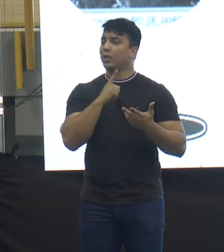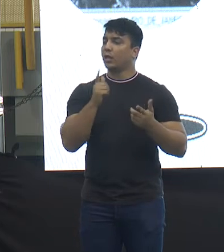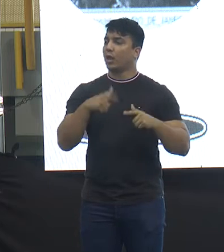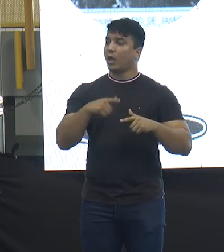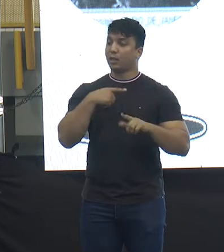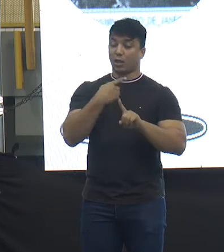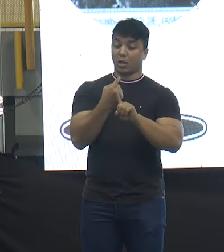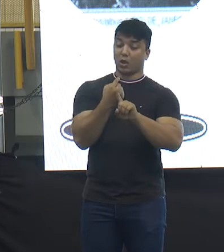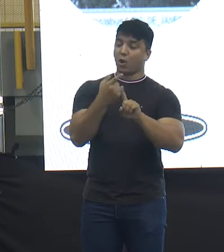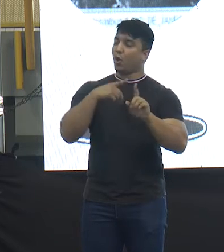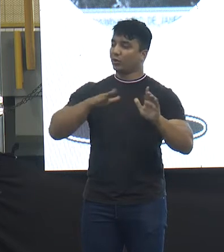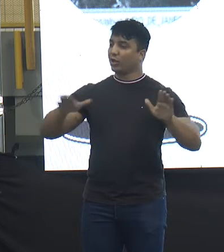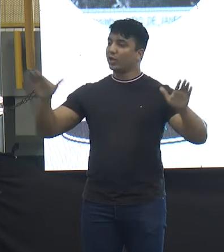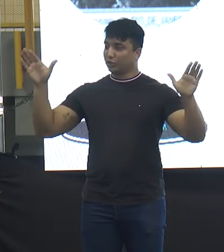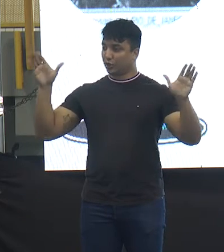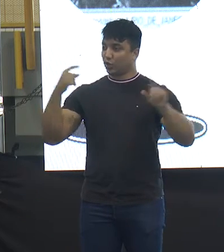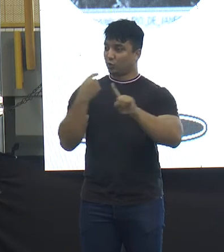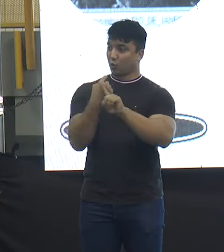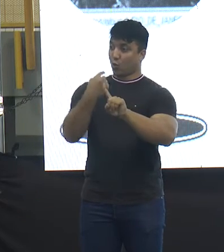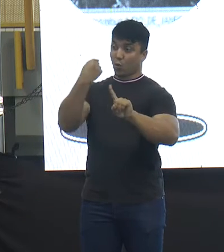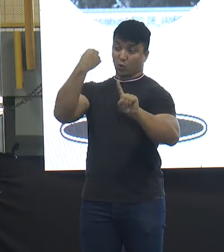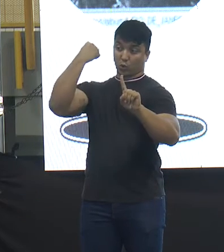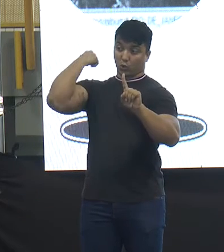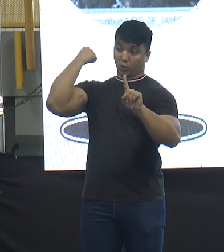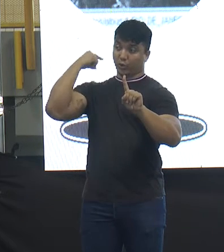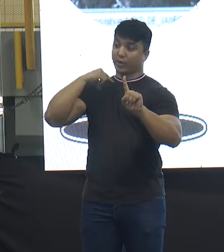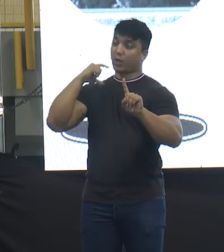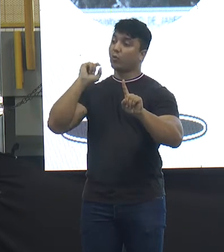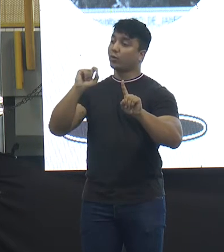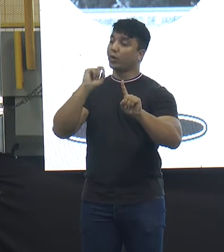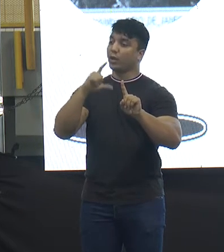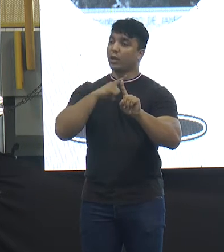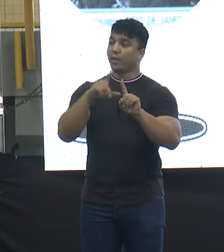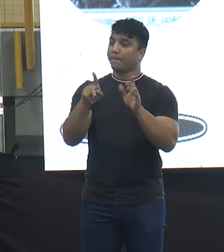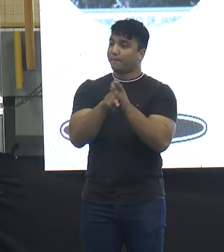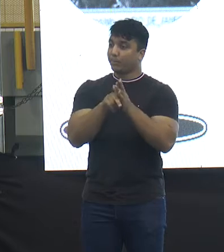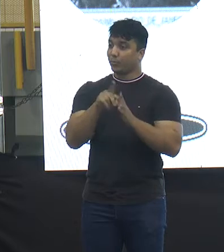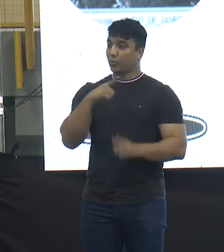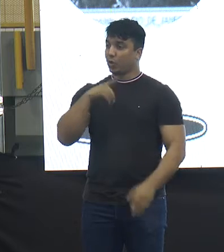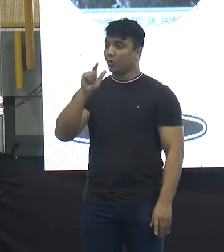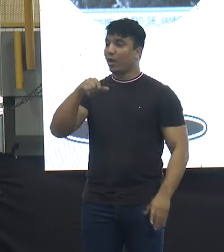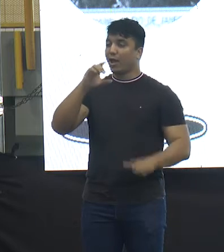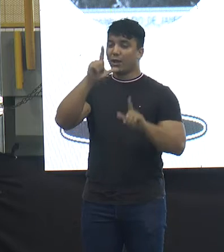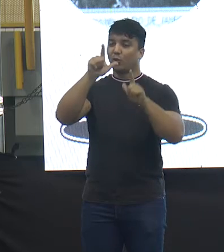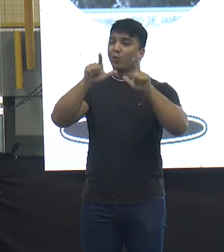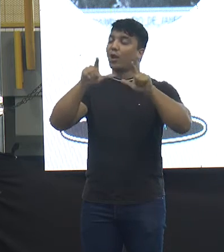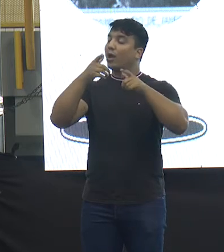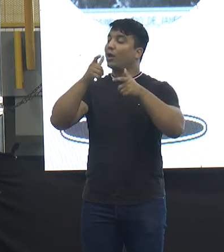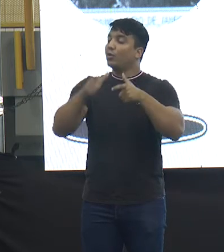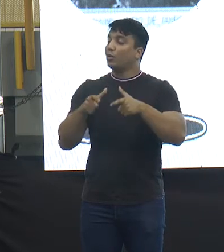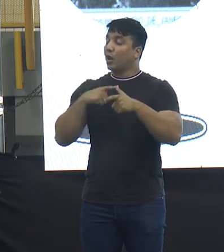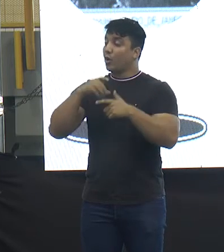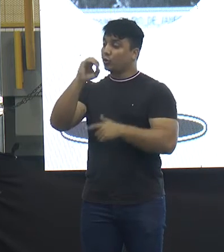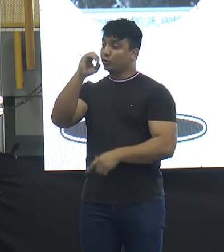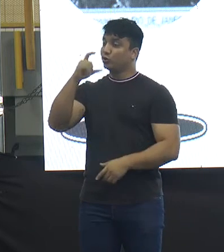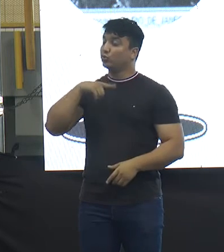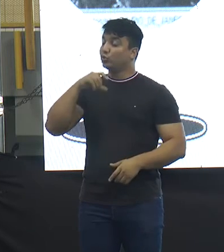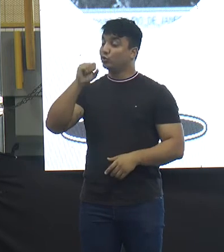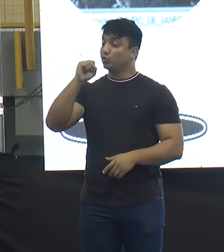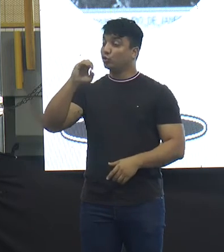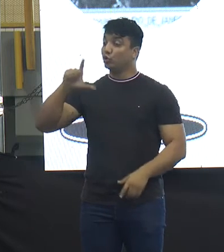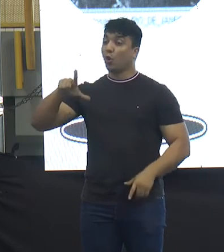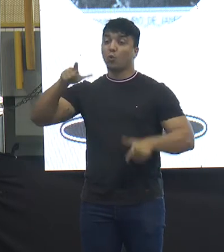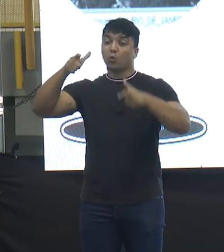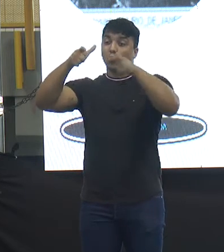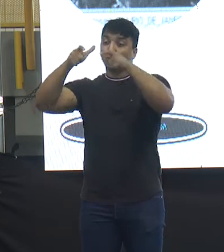as costas do Cristo Redentor, você tem o lado do poente, poente é a mesma coisa que o